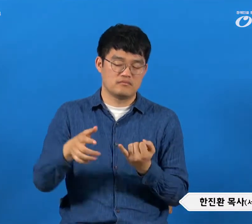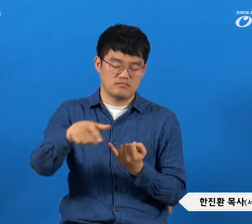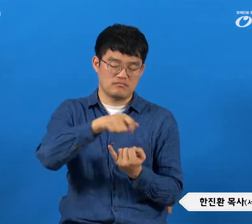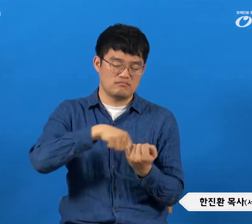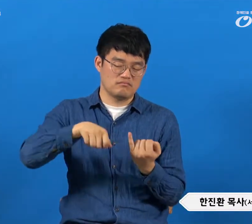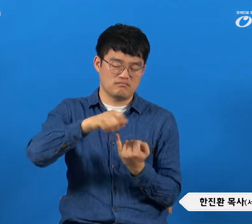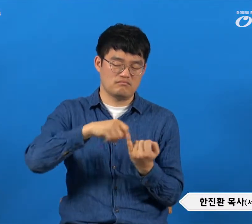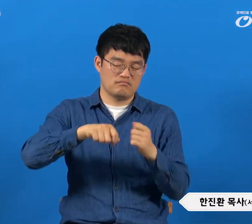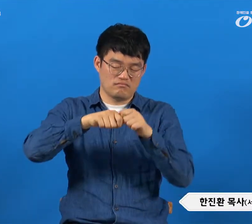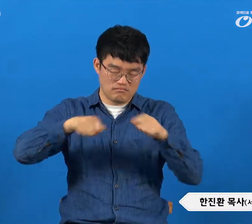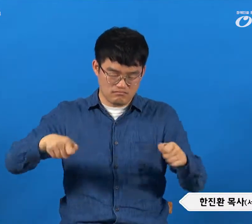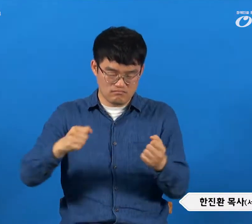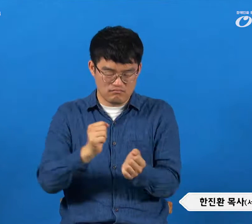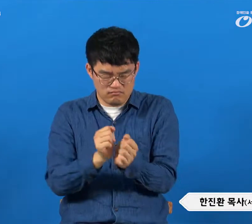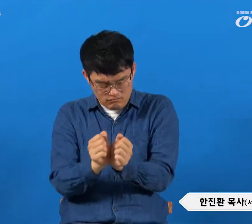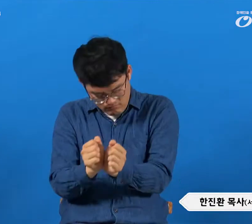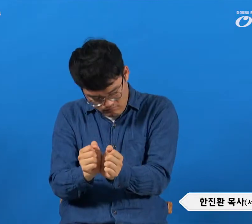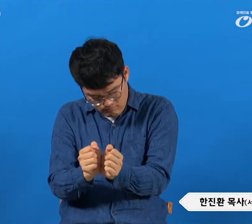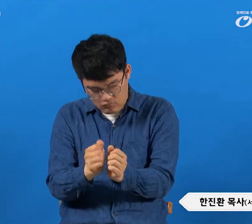결박당해 있는 것이죠.